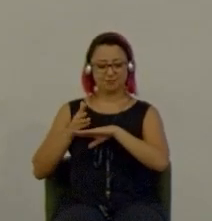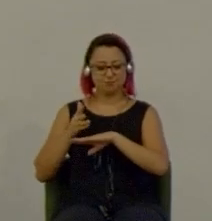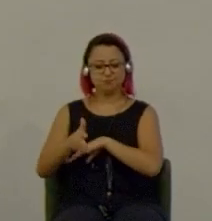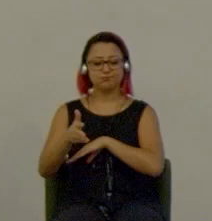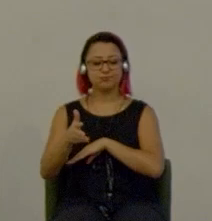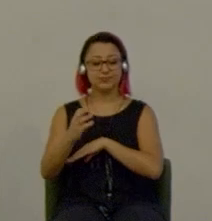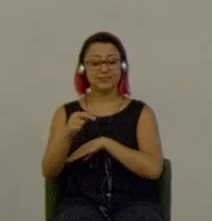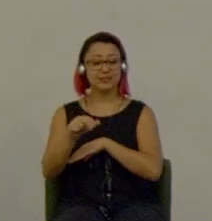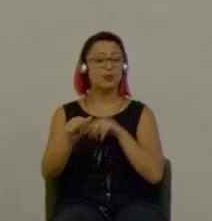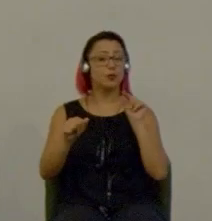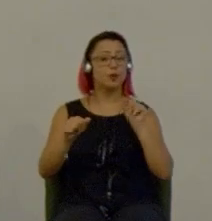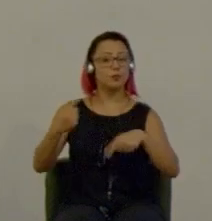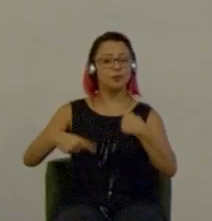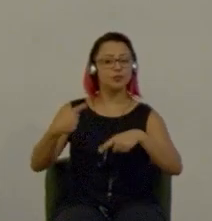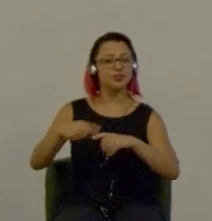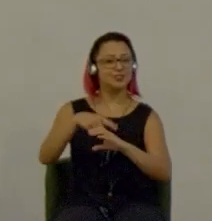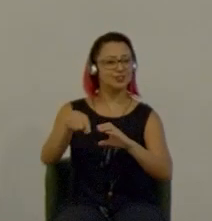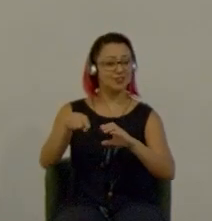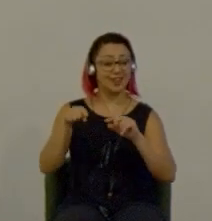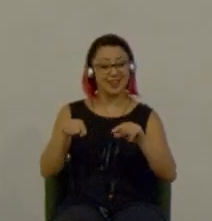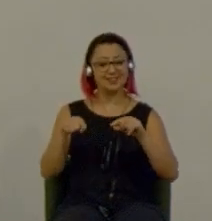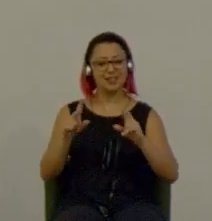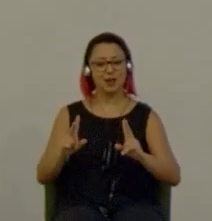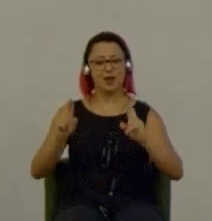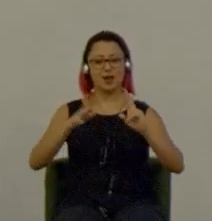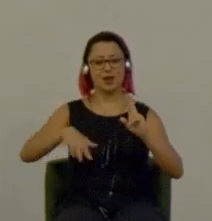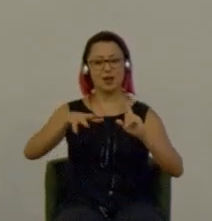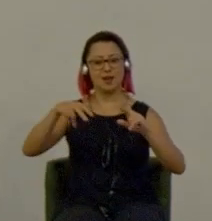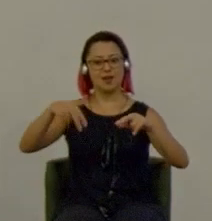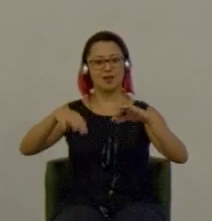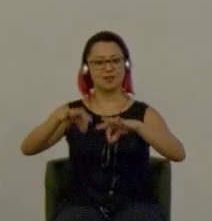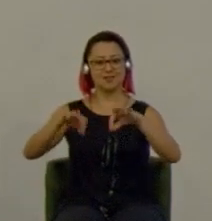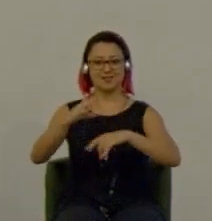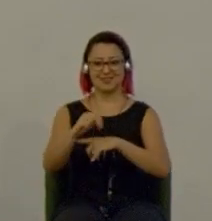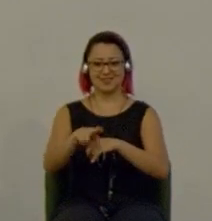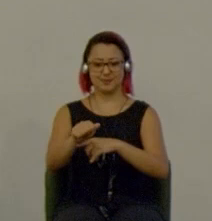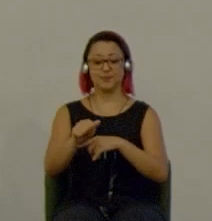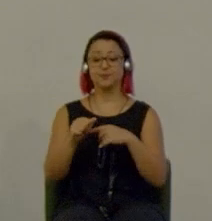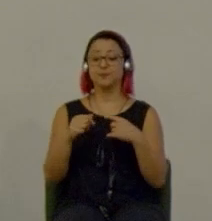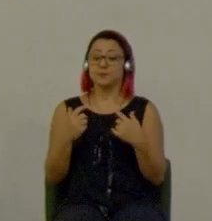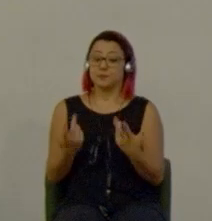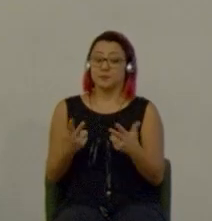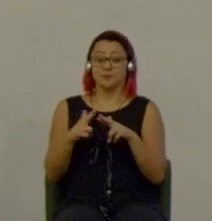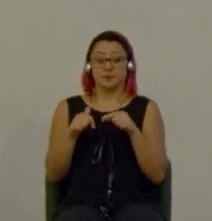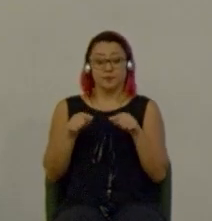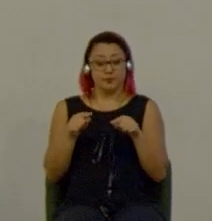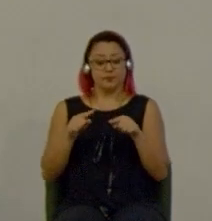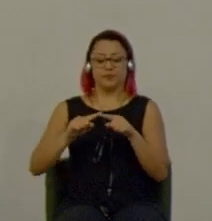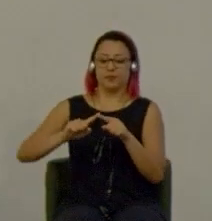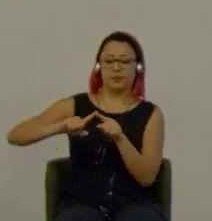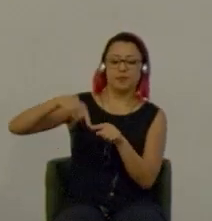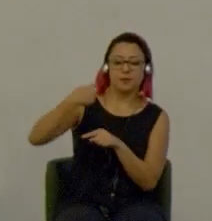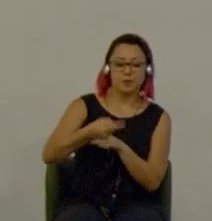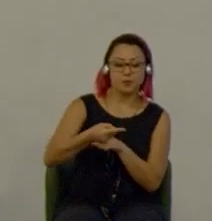scientifique. Et c'est pas pour rien, pour moi, que on en a fait tout de suite, il en a fait tout de suite un personnage de